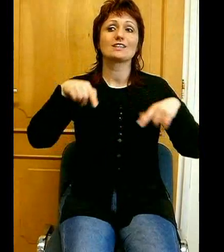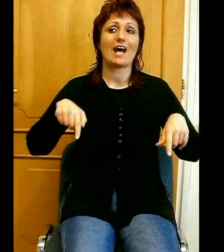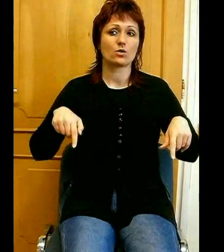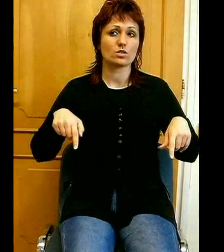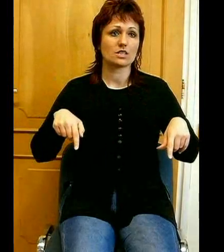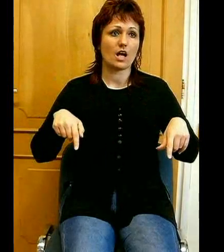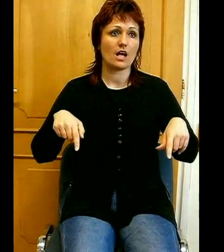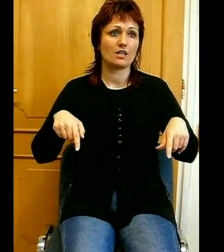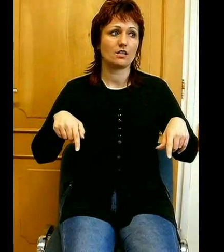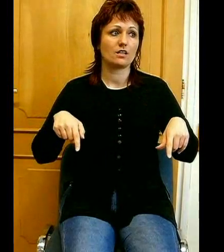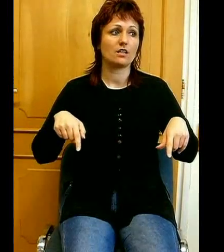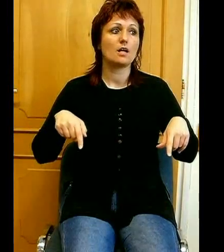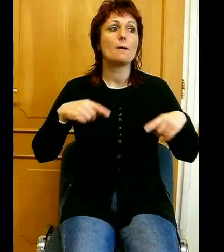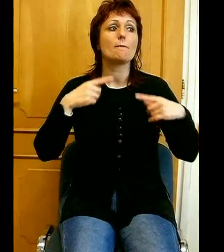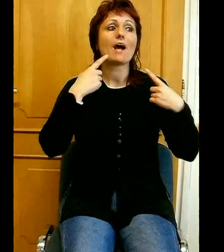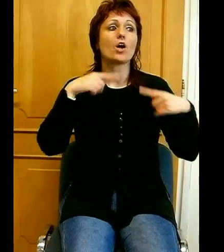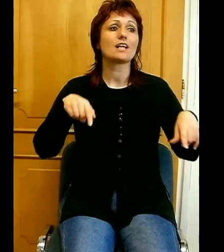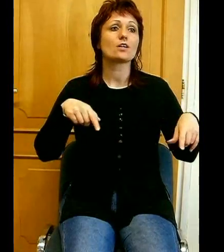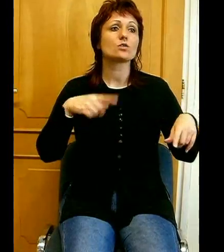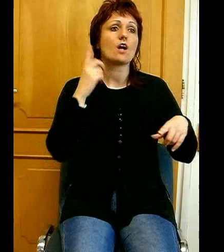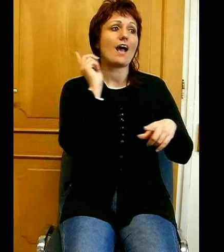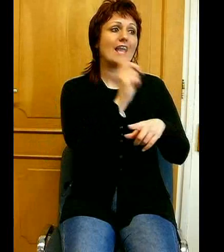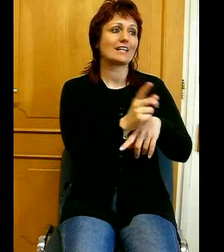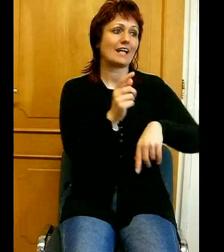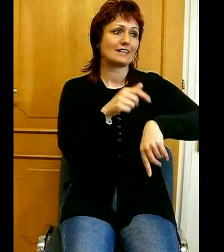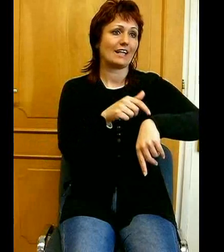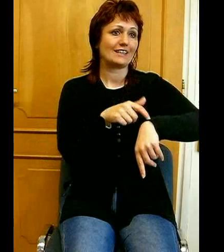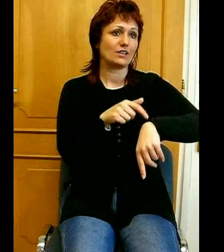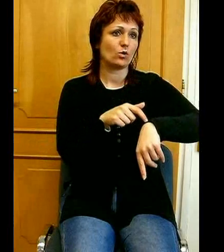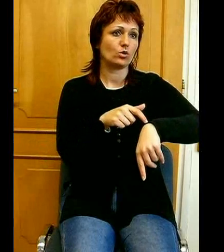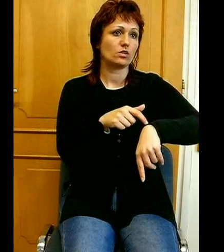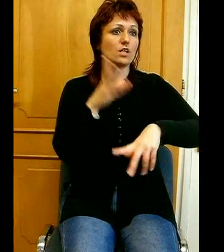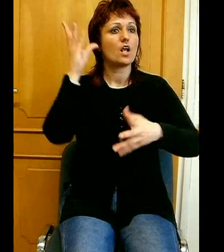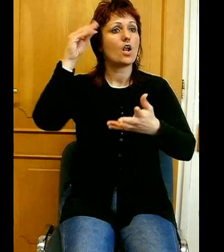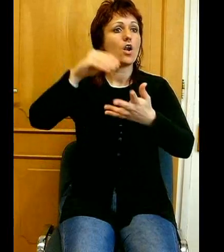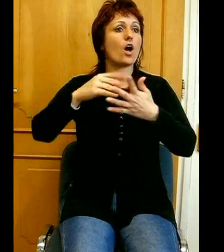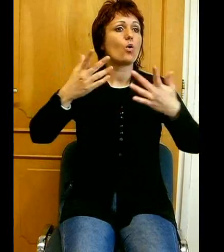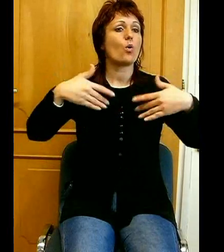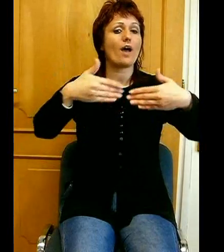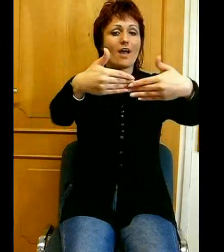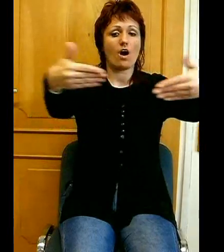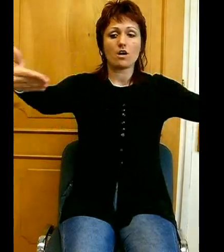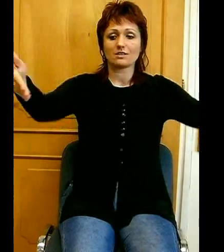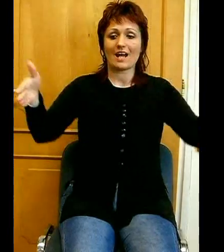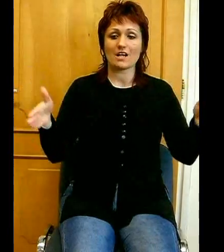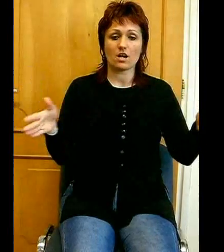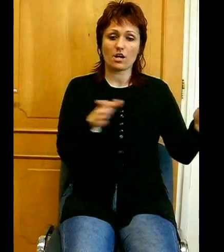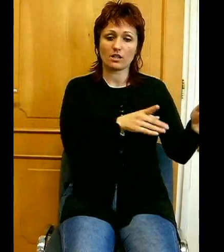meghatározta elrendelt időnket, és lakóhelyünk határait. Tehát komolyan veszik ezt a hívő ember,